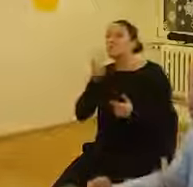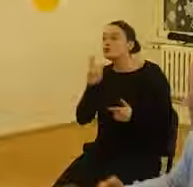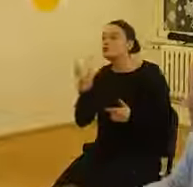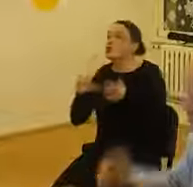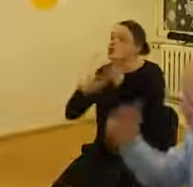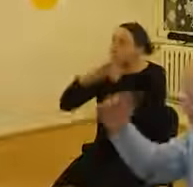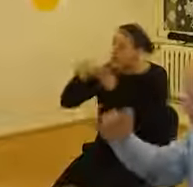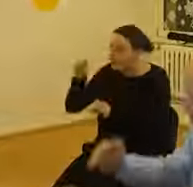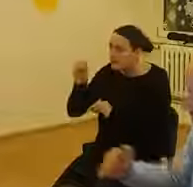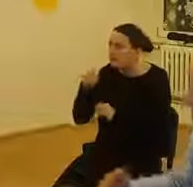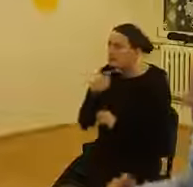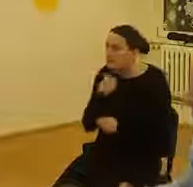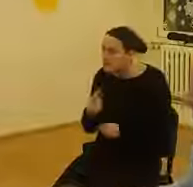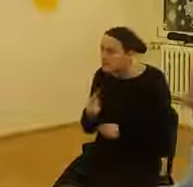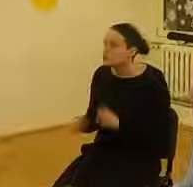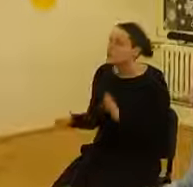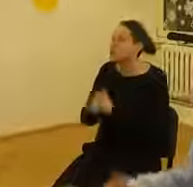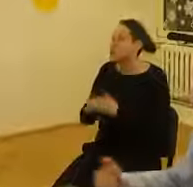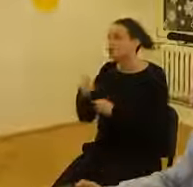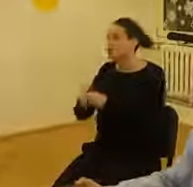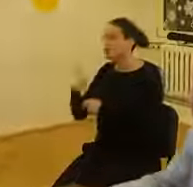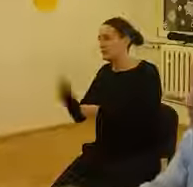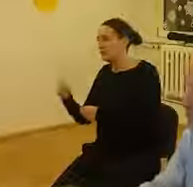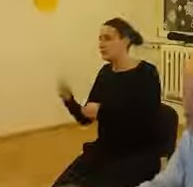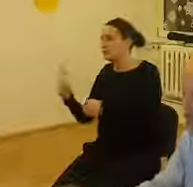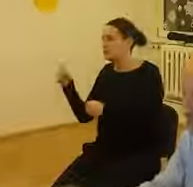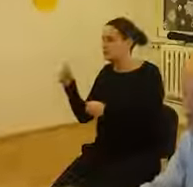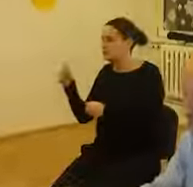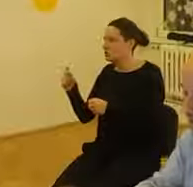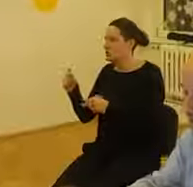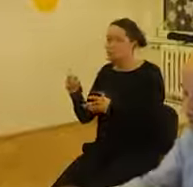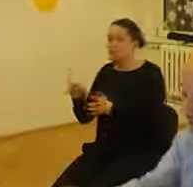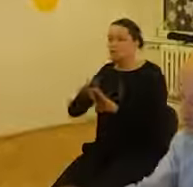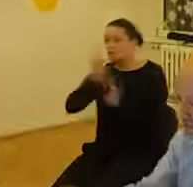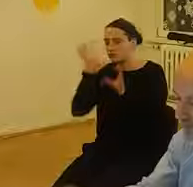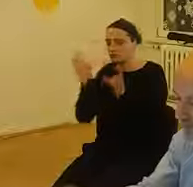najwięcej głosów, do tego 21 przechodzą wszyscy,